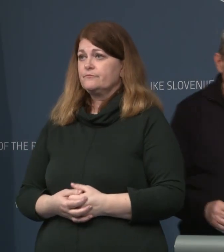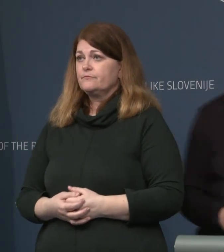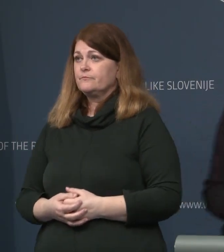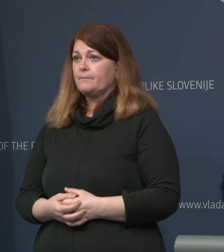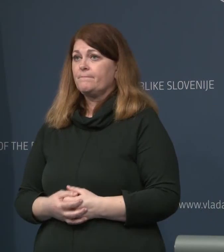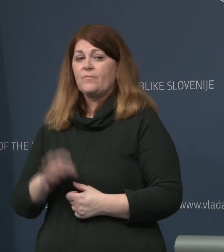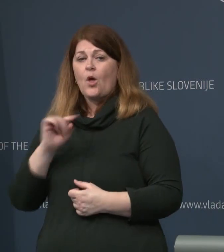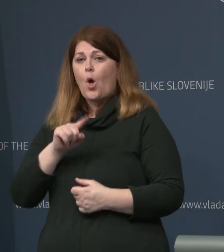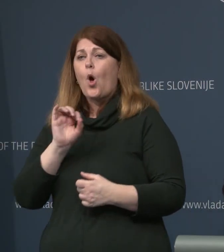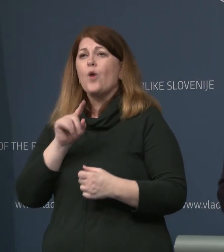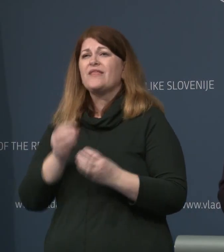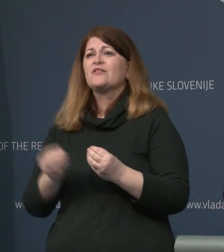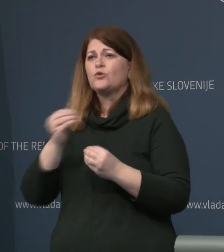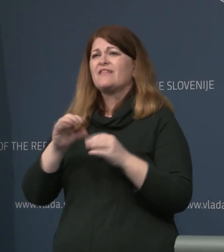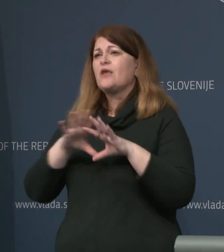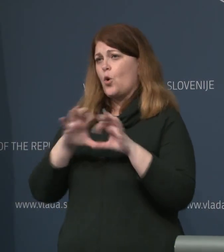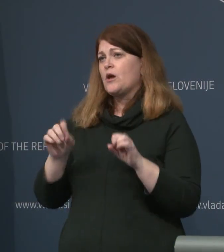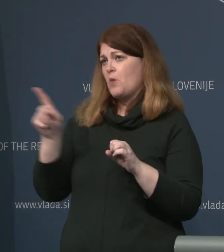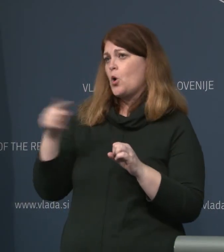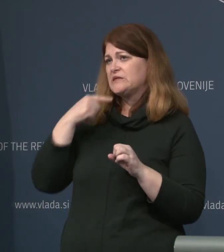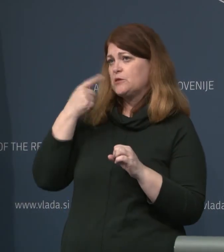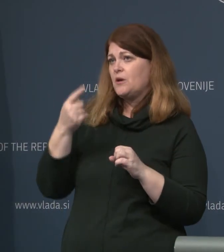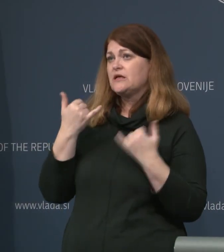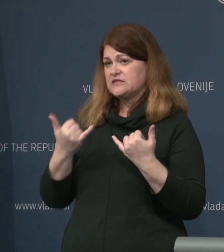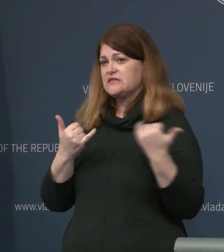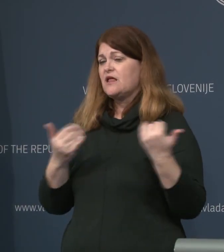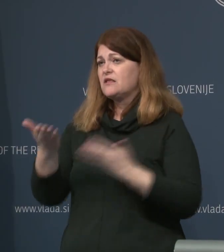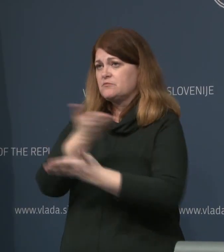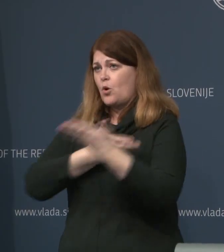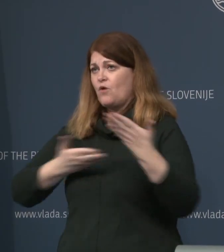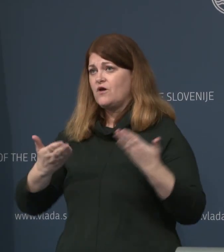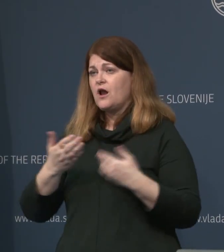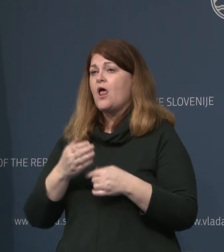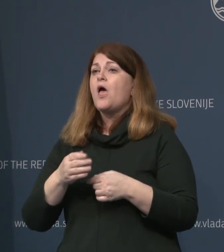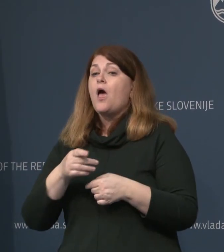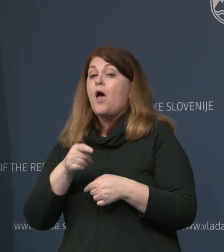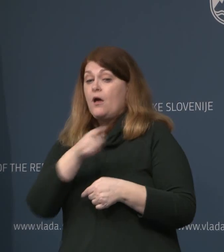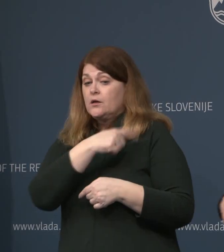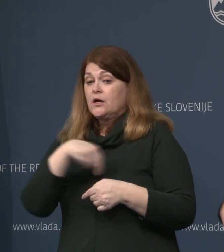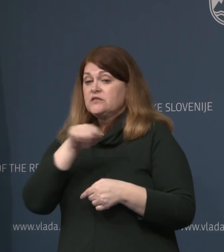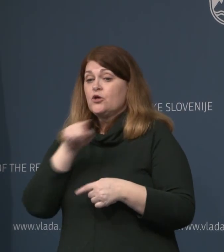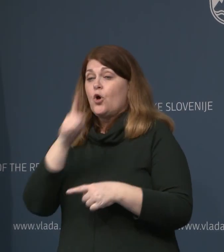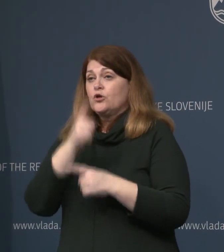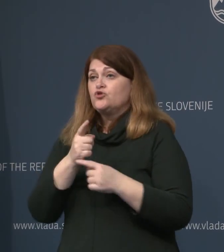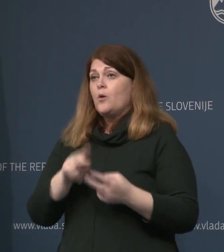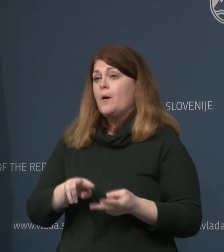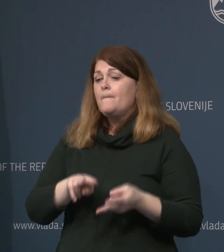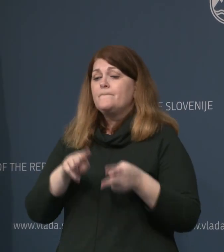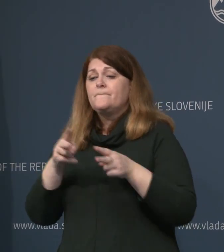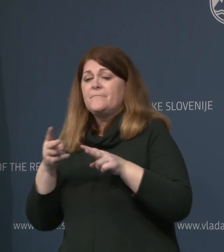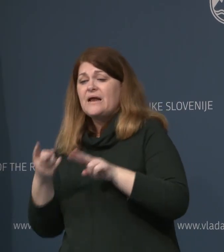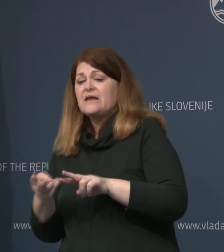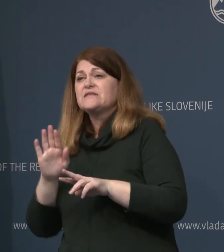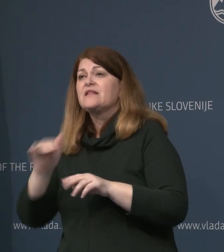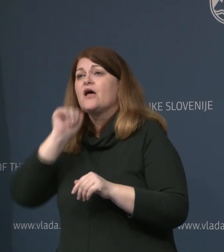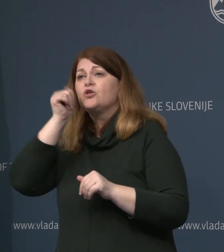No, v teh dodatnih ukrepih, kot ste omenila, smo se danes pogovarjali, mi smo to, bom rekel, odločitev prenesli, če smem se tako izraziti,